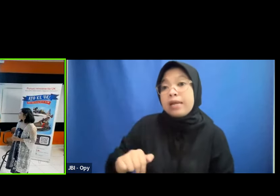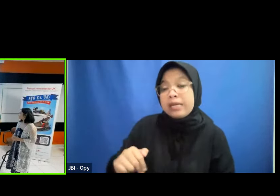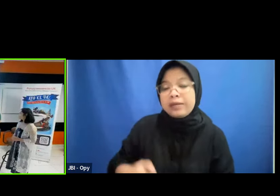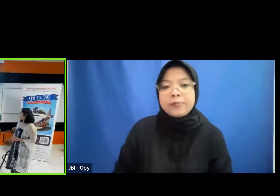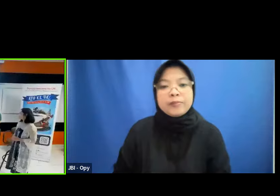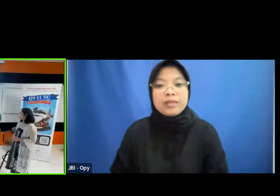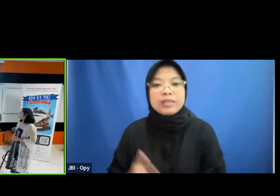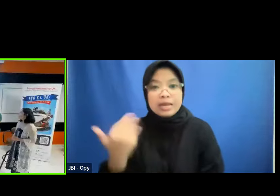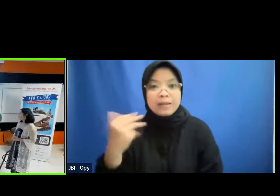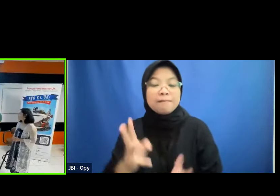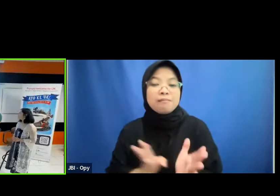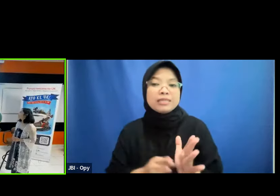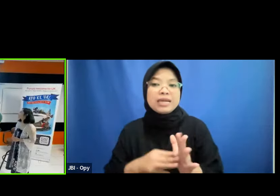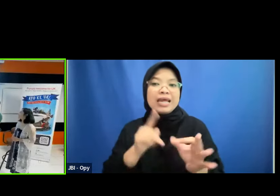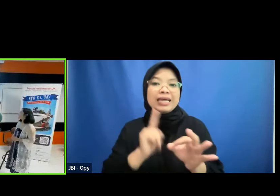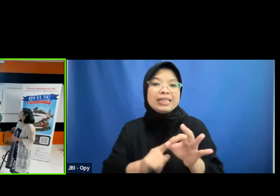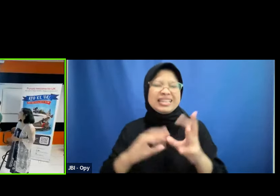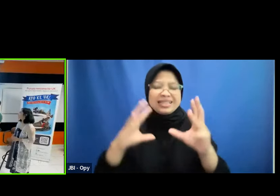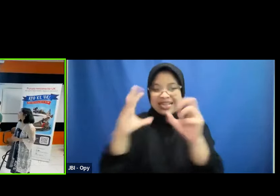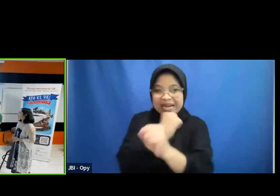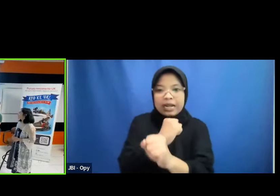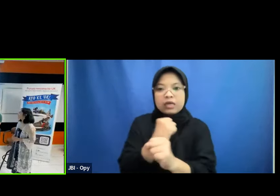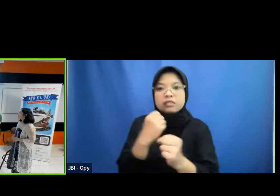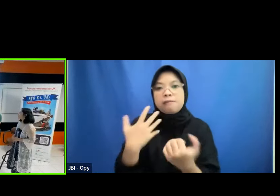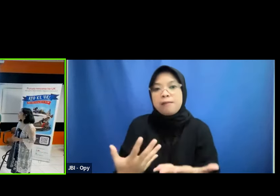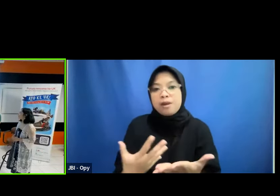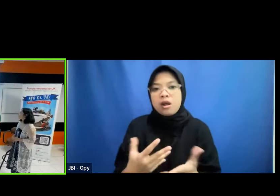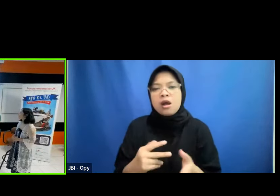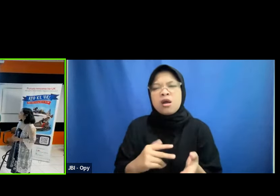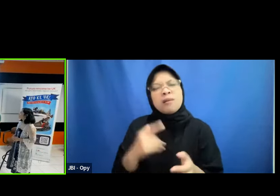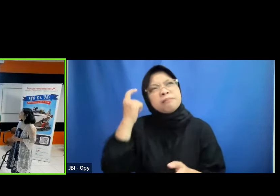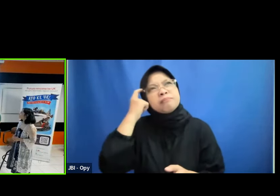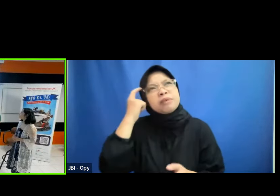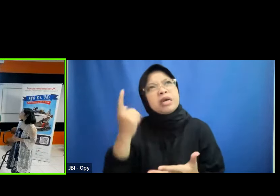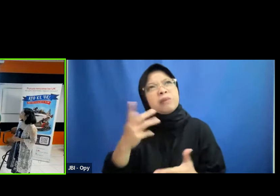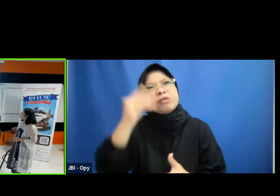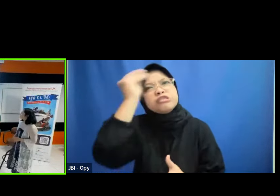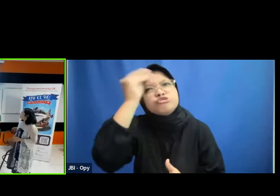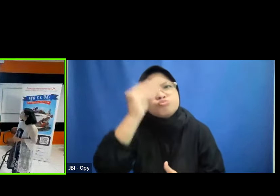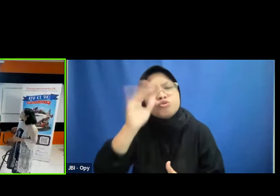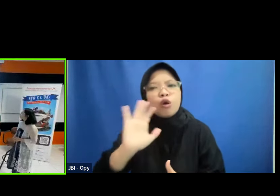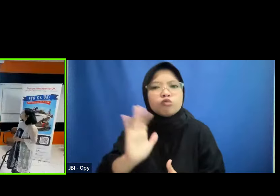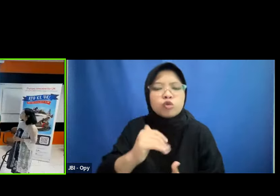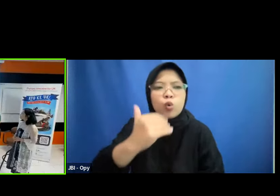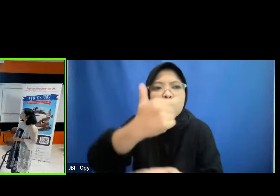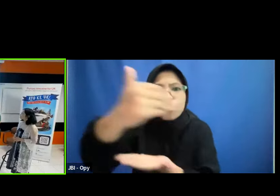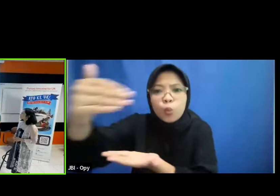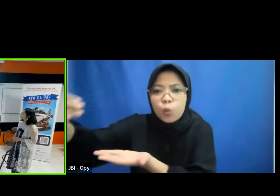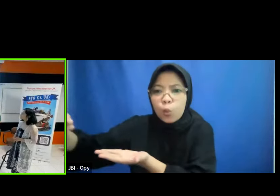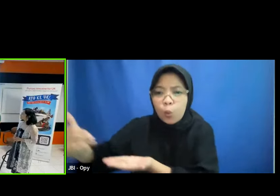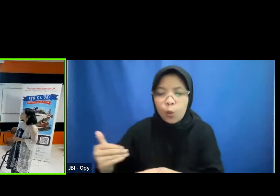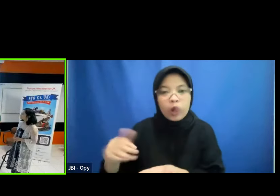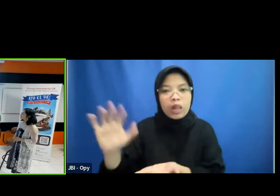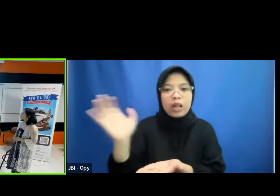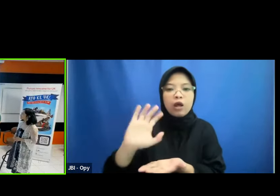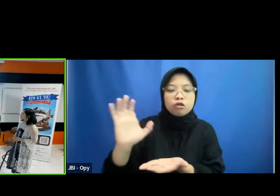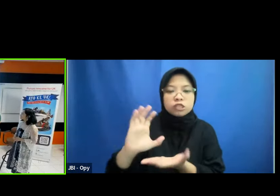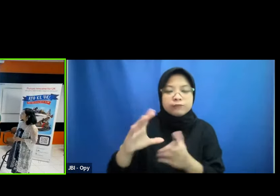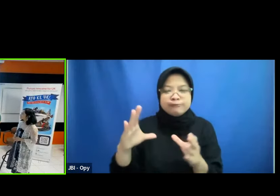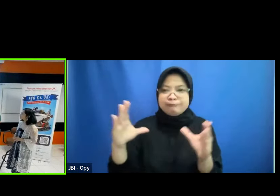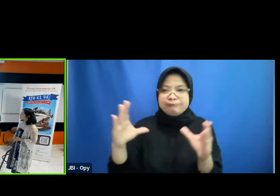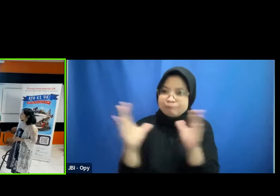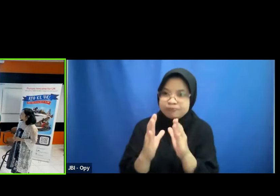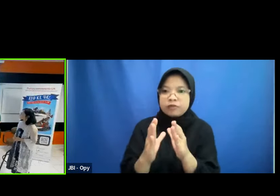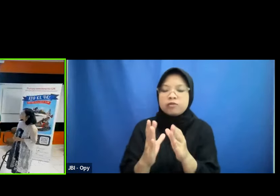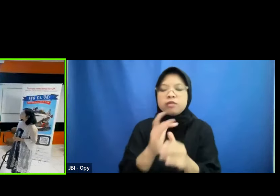tadi benang merah ya Iya Mas e menurut saya enggak usah terlalu sibuk juga ngumpulin semuanya untuk dipadatkan